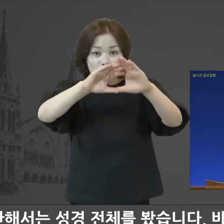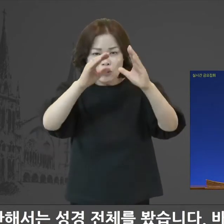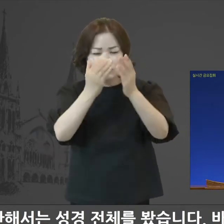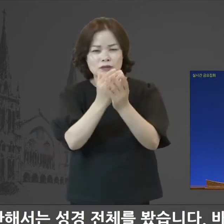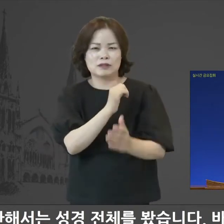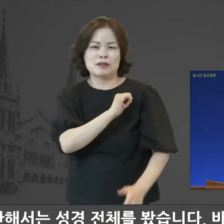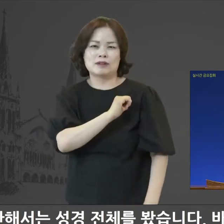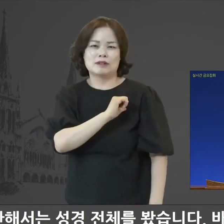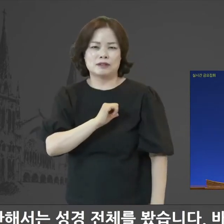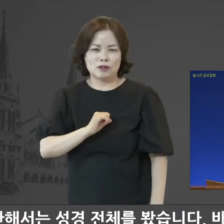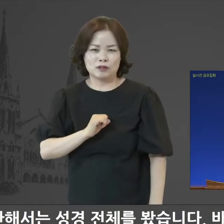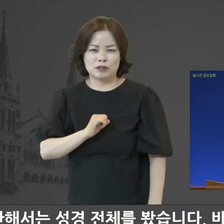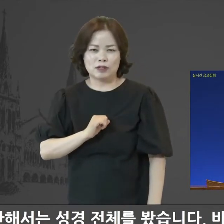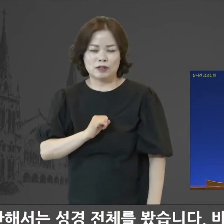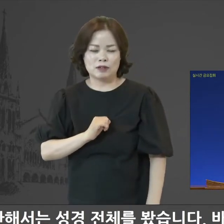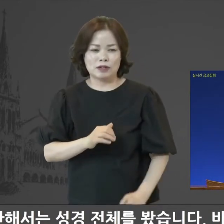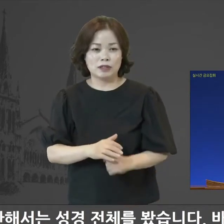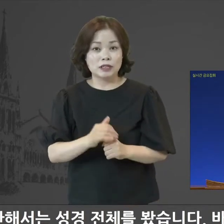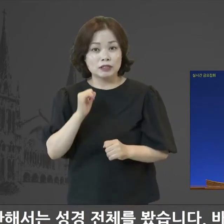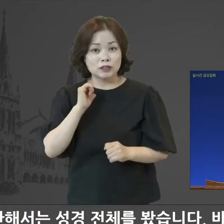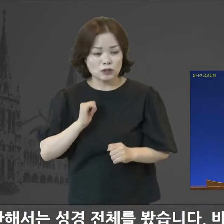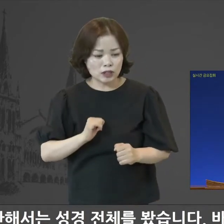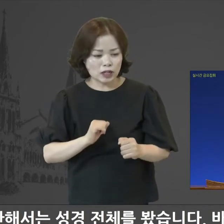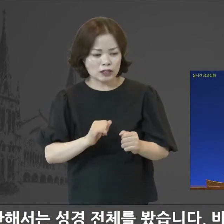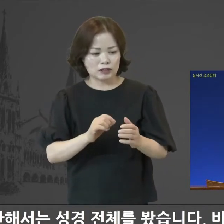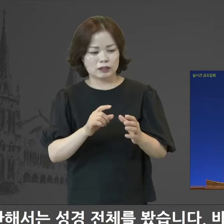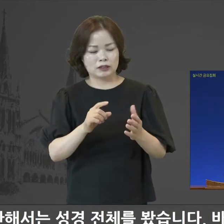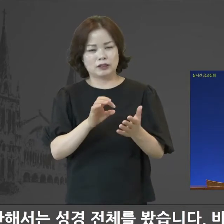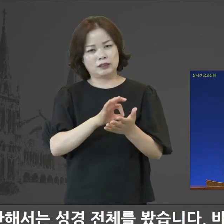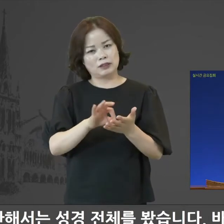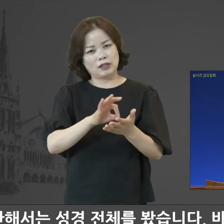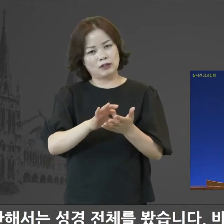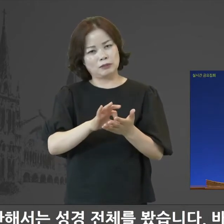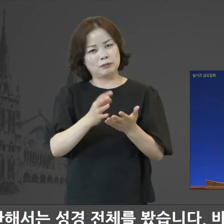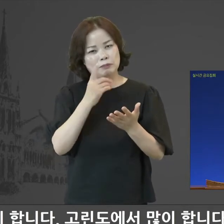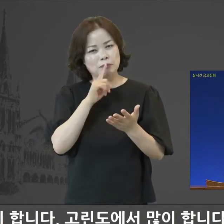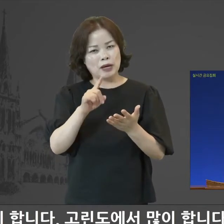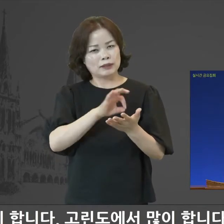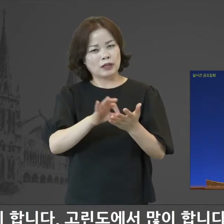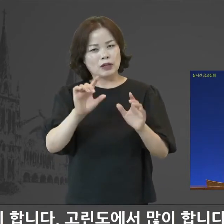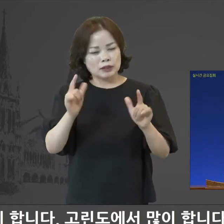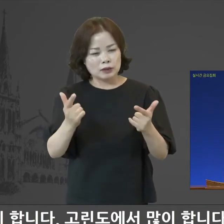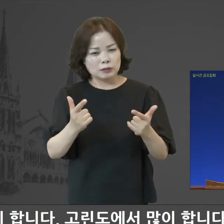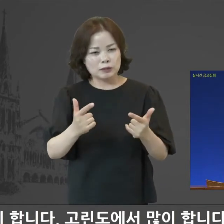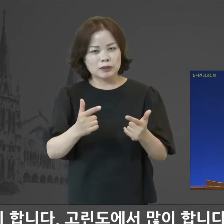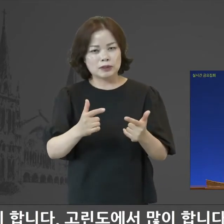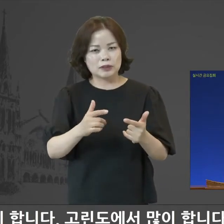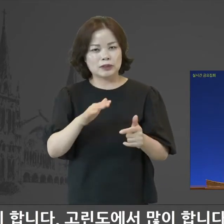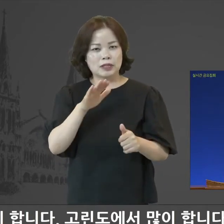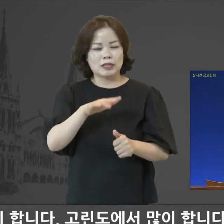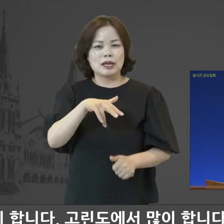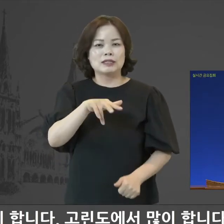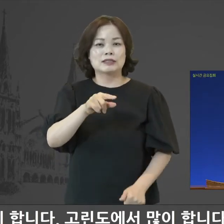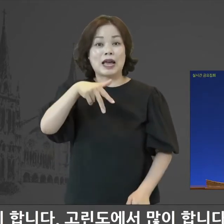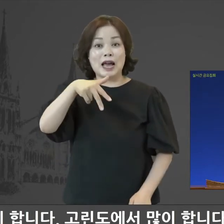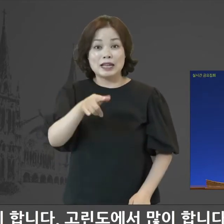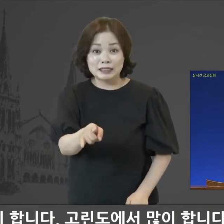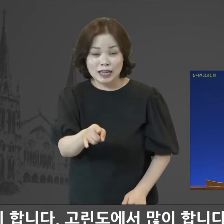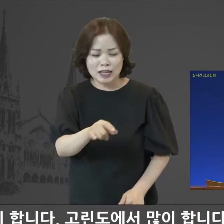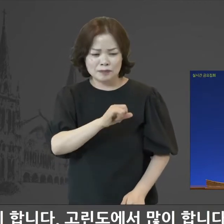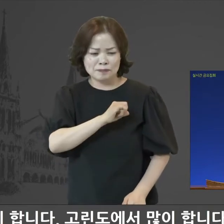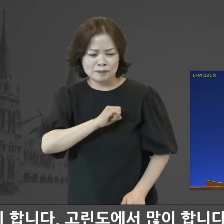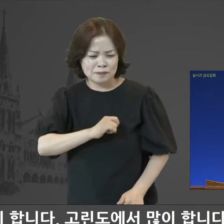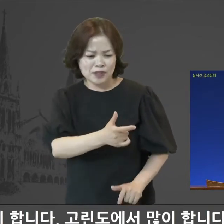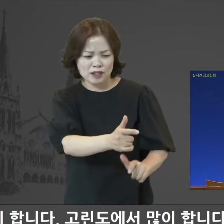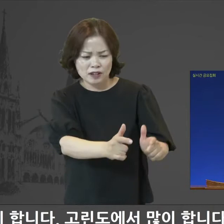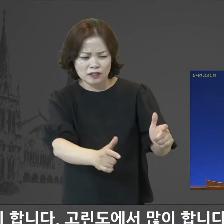절제 얘기도 바울이 많이 합니다. 물론 절제라는 용어는 많이 안 사용합니다. 그런데 때로는 자제라는 말을 사용하기도 하고, 때로는 여러 가지